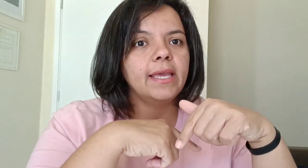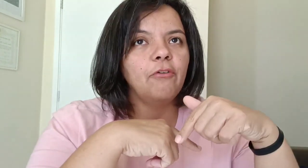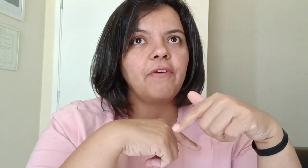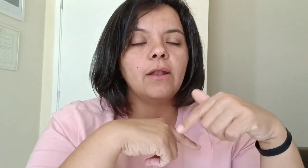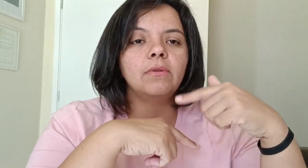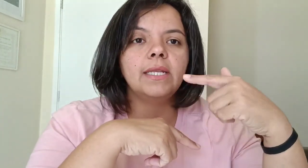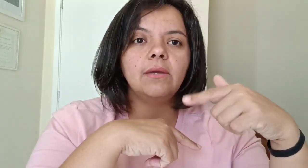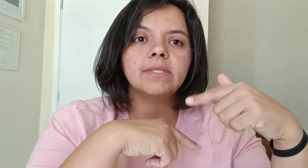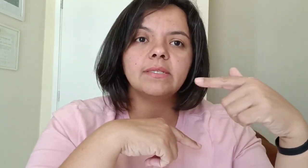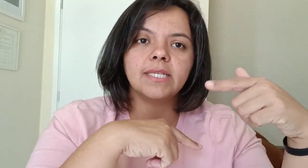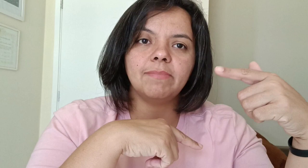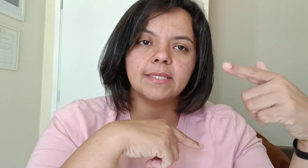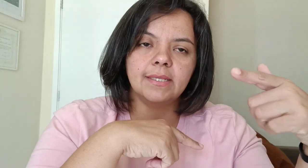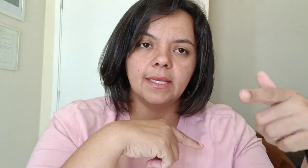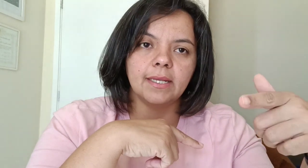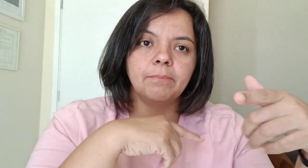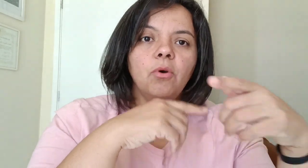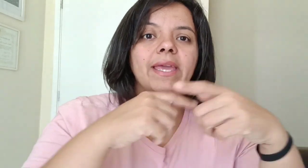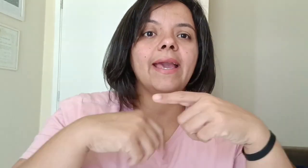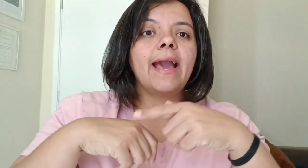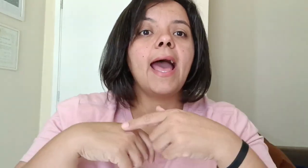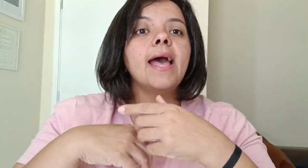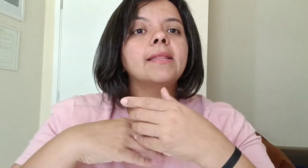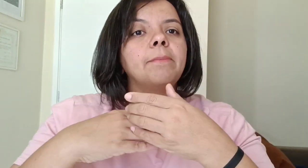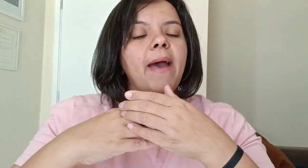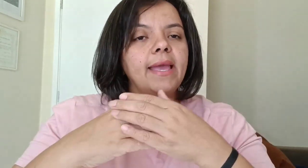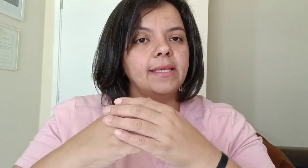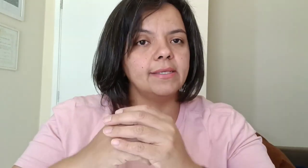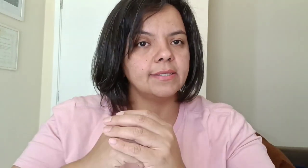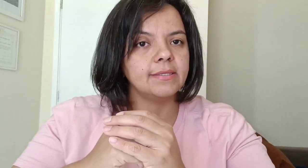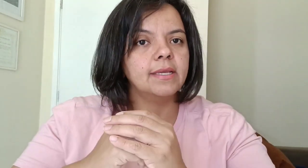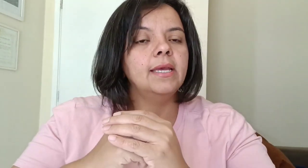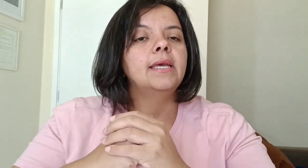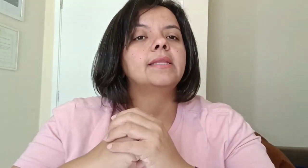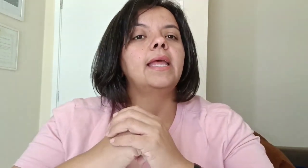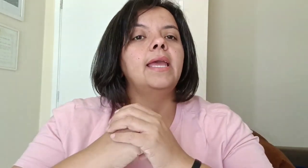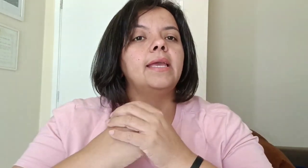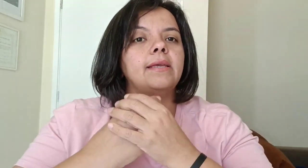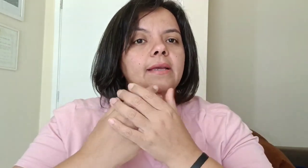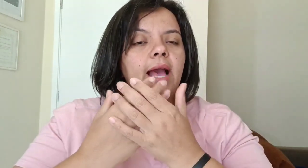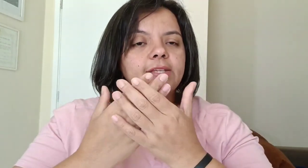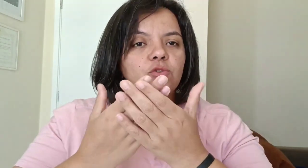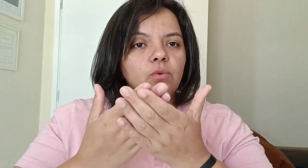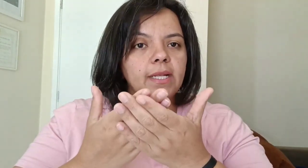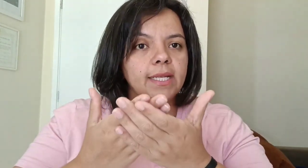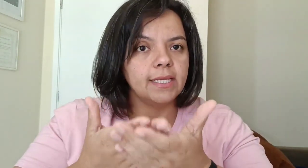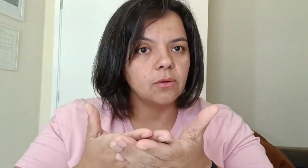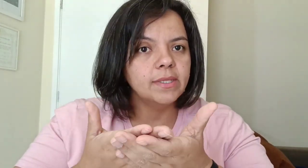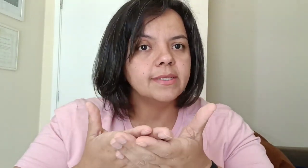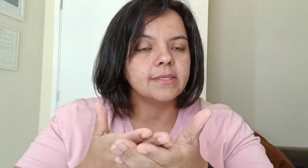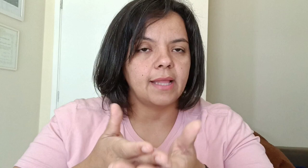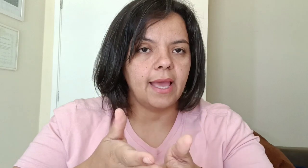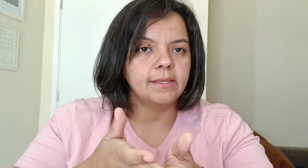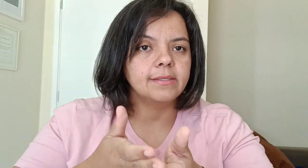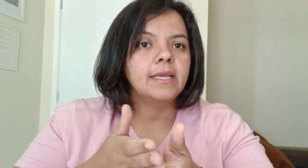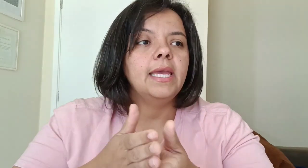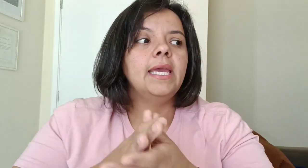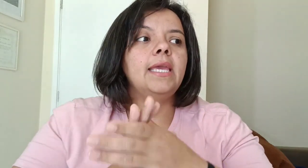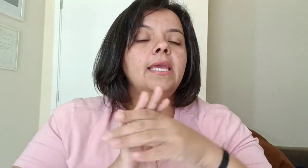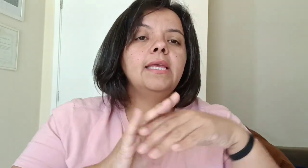eu falo língua de sinais brasileira? Porque cada país tem a sua língua de sinais e